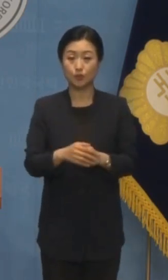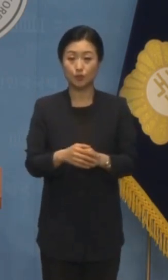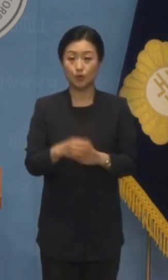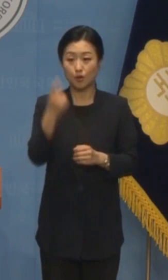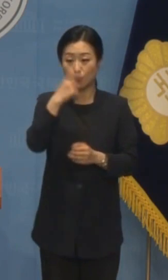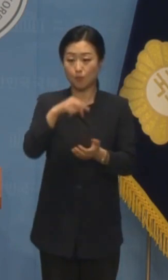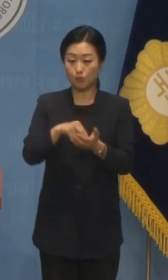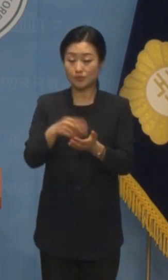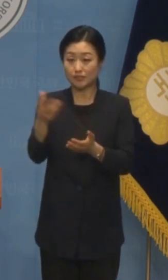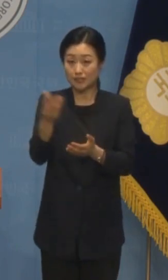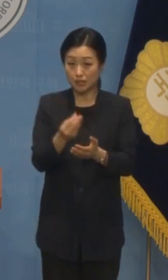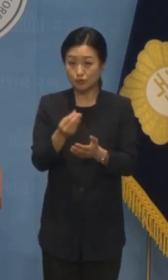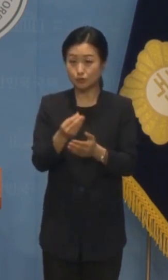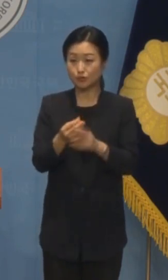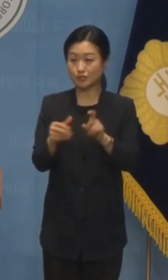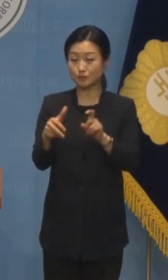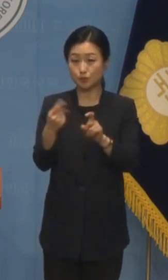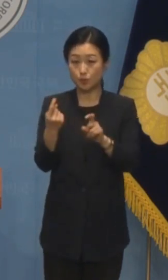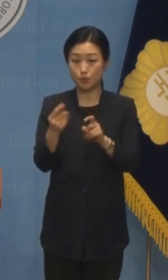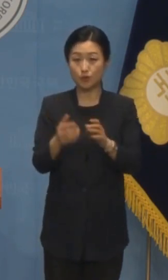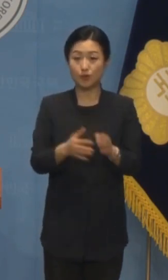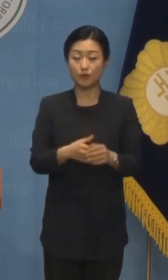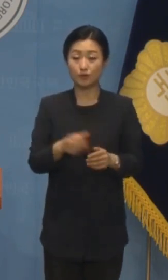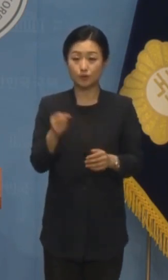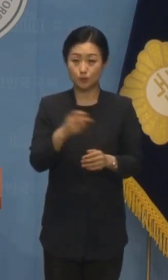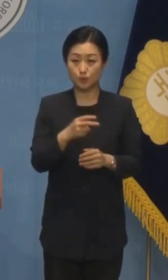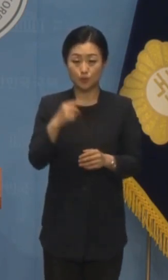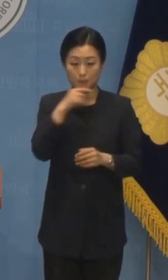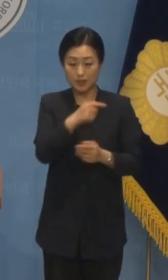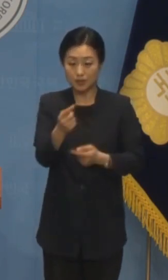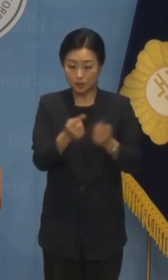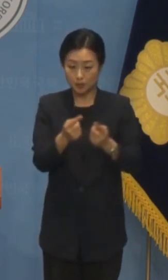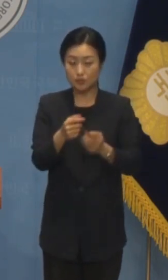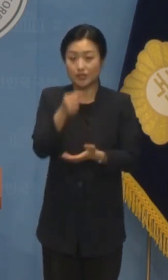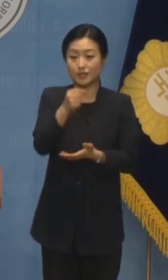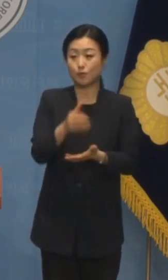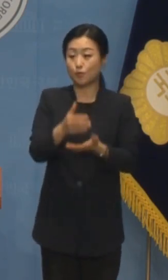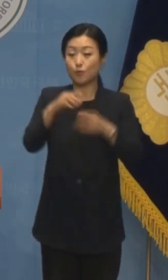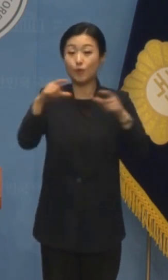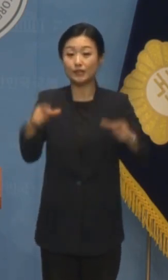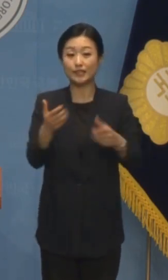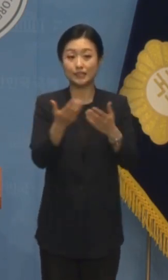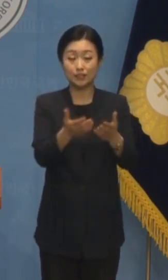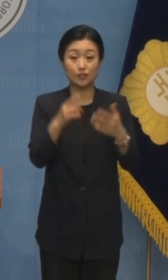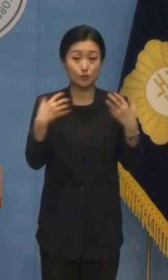프로그램이고 10조 원이 소상공인 채무조정을 위한 기금 확대액입니다. 정부가